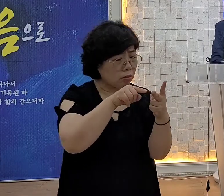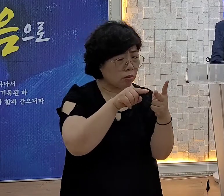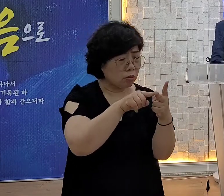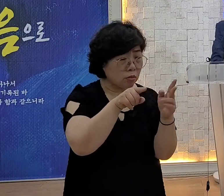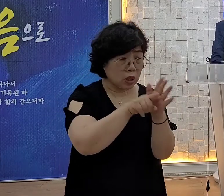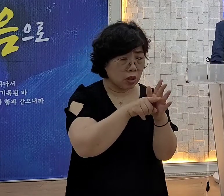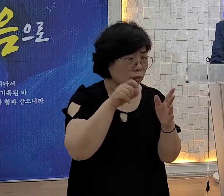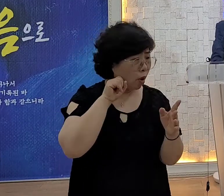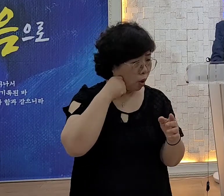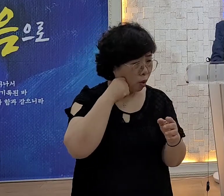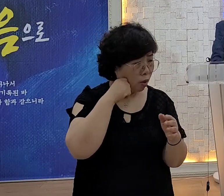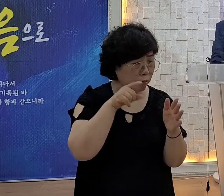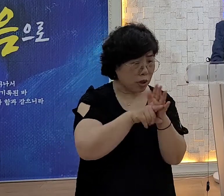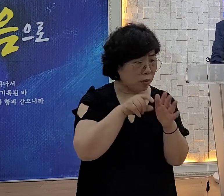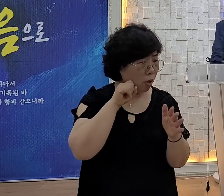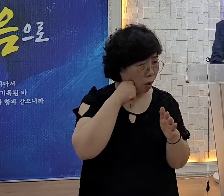다.